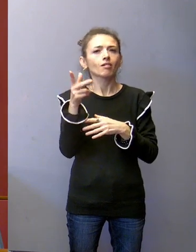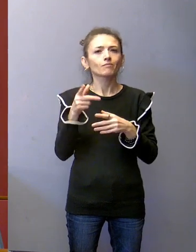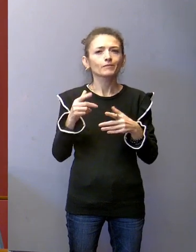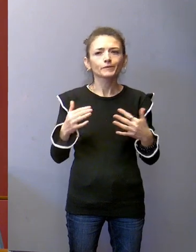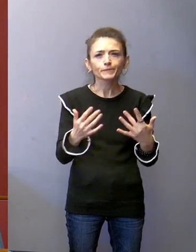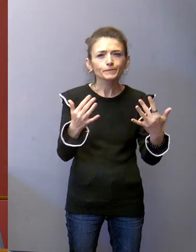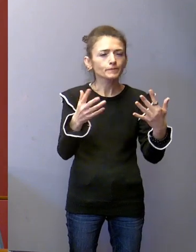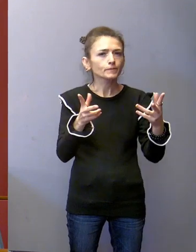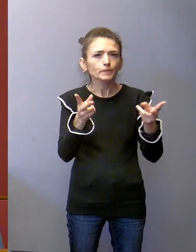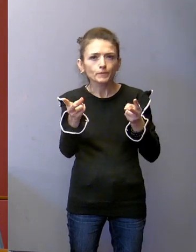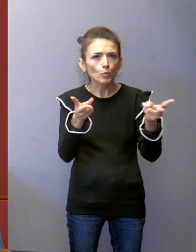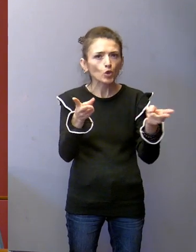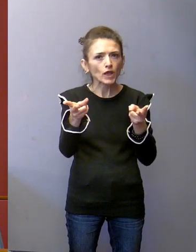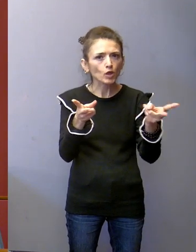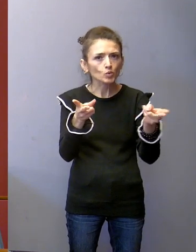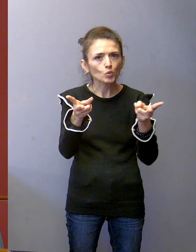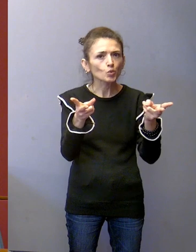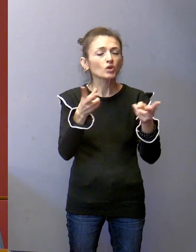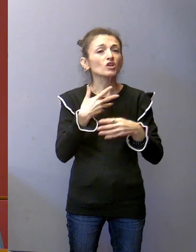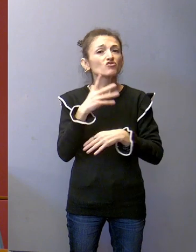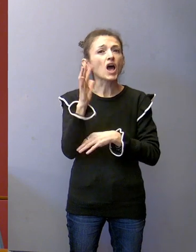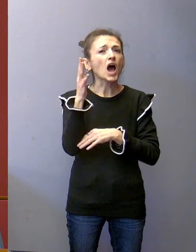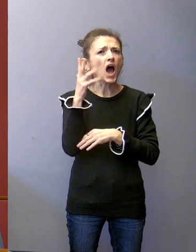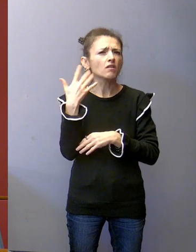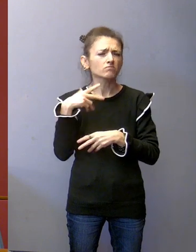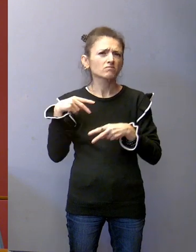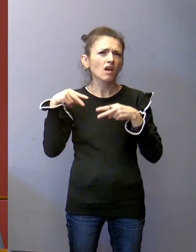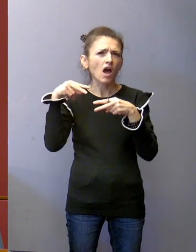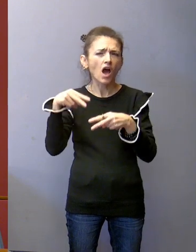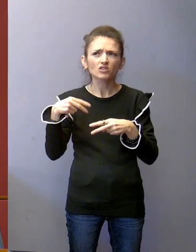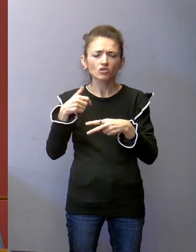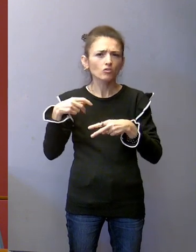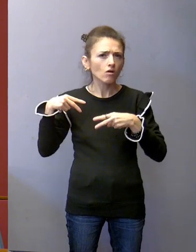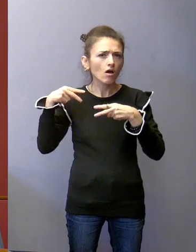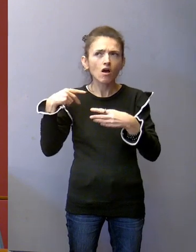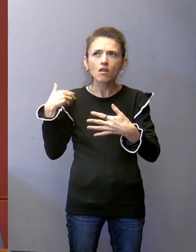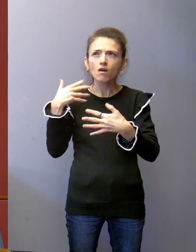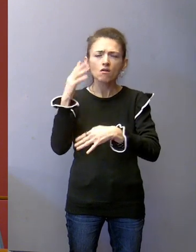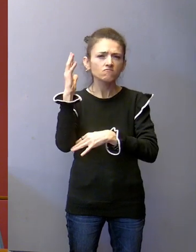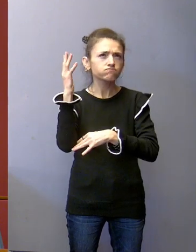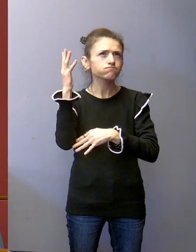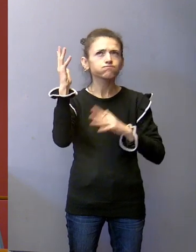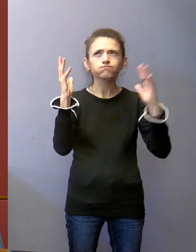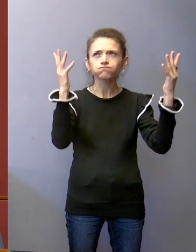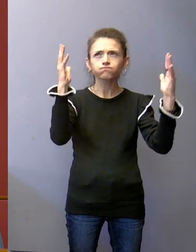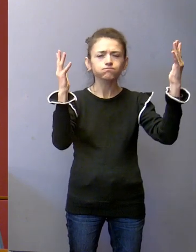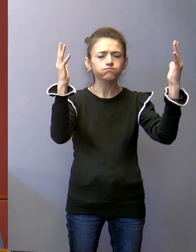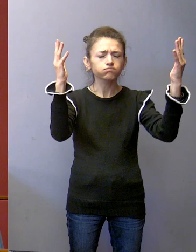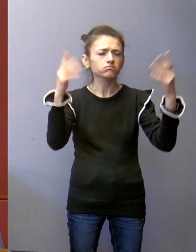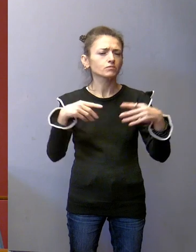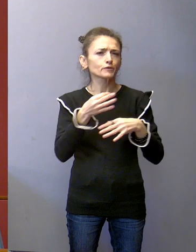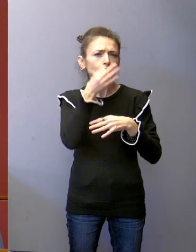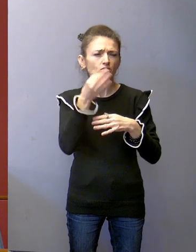questa villa abbiamo delle degli alberi secolari una grande varietà di Flora E